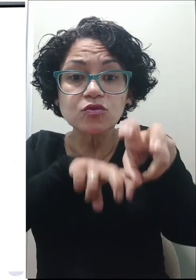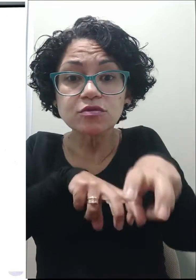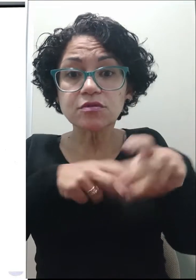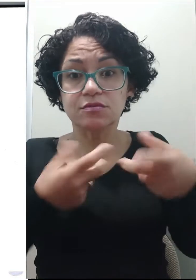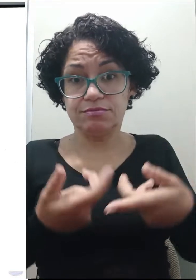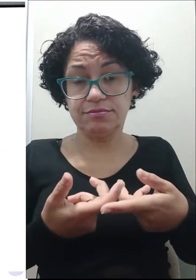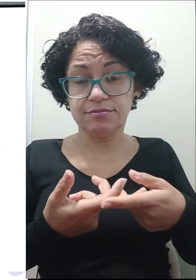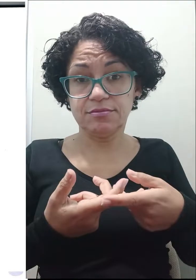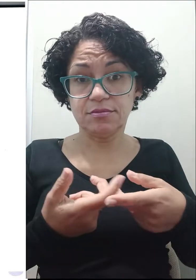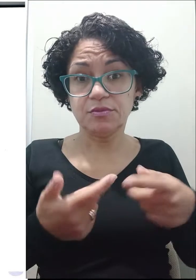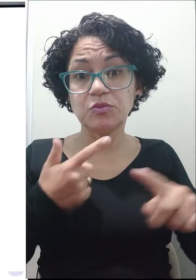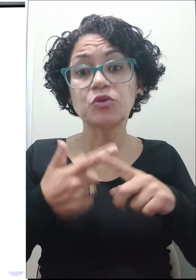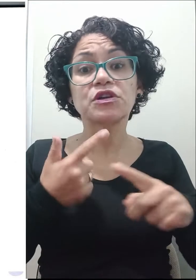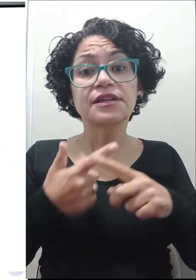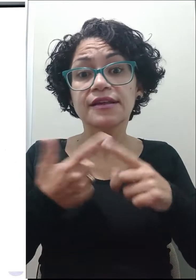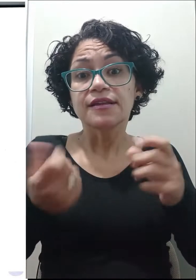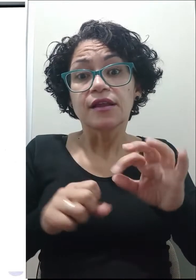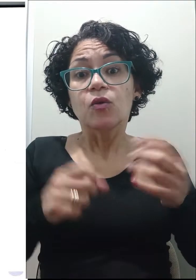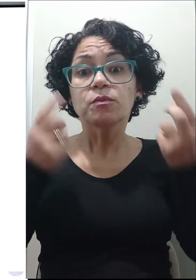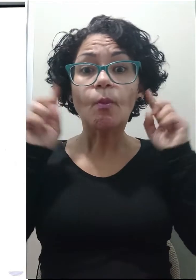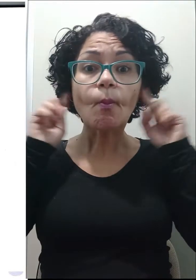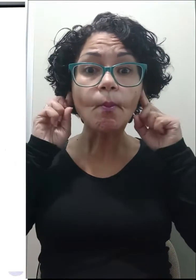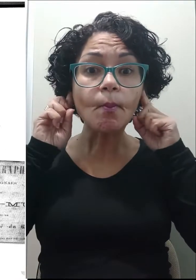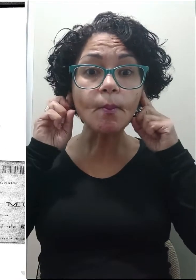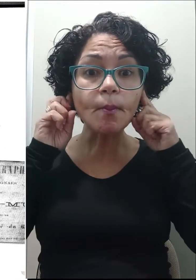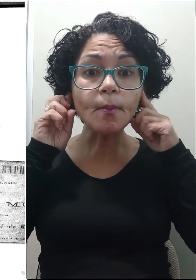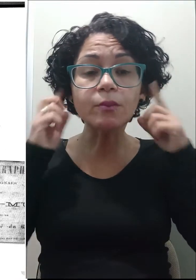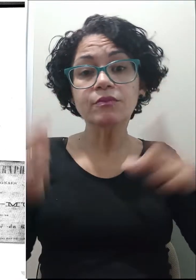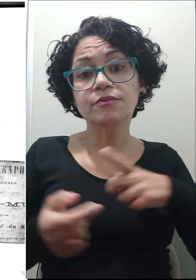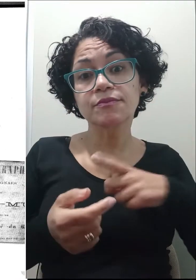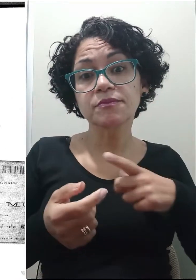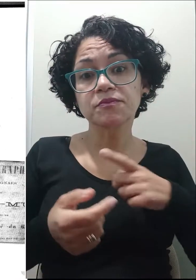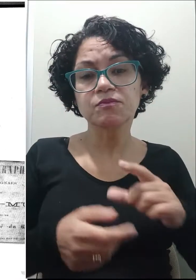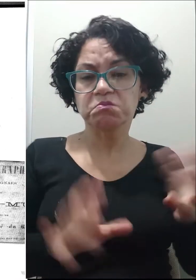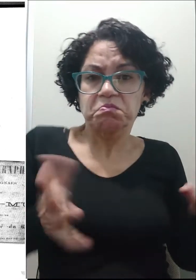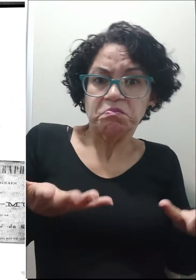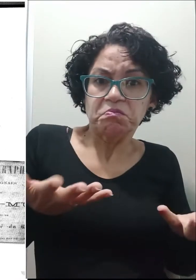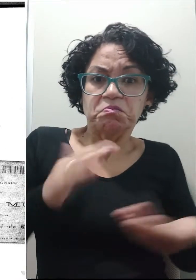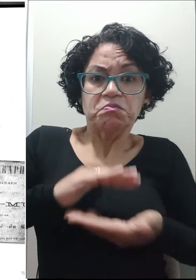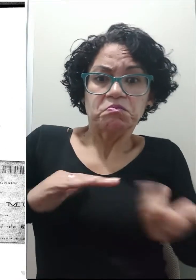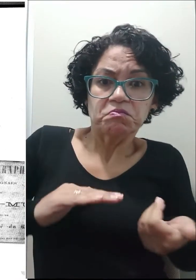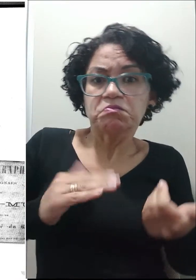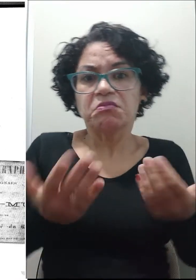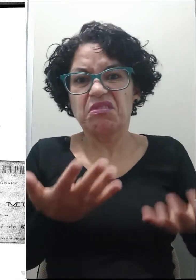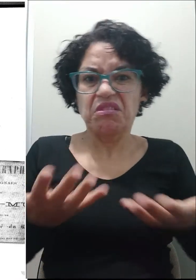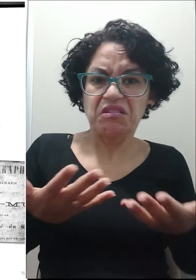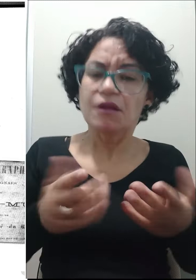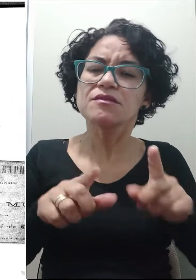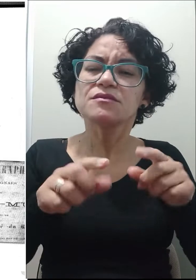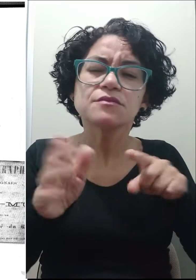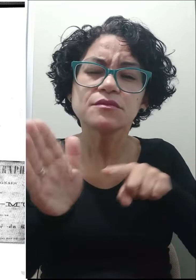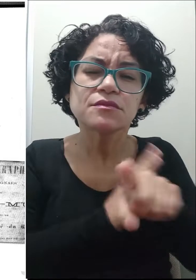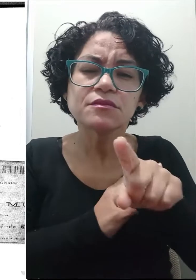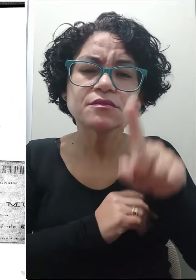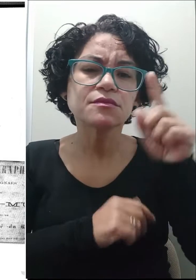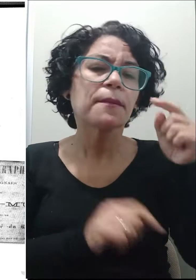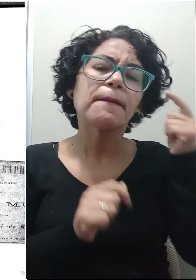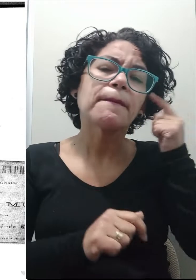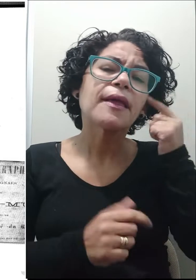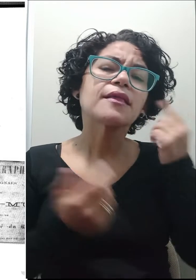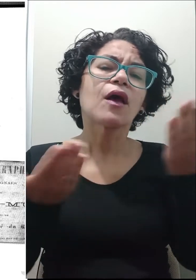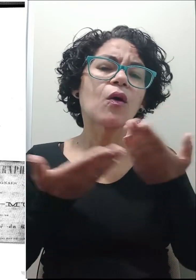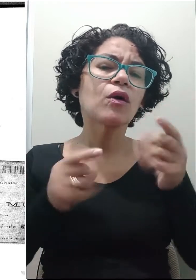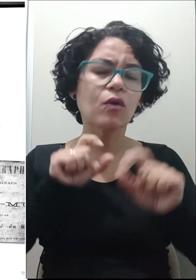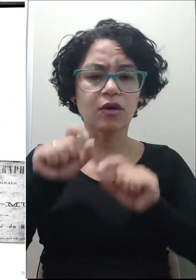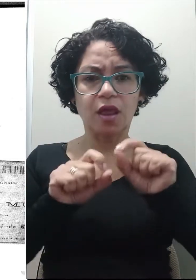o isolamento provocado pela surdez. Te convido a refletir sobre uma questão importante. Se os